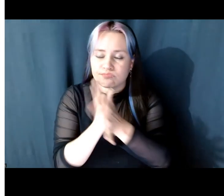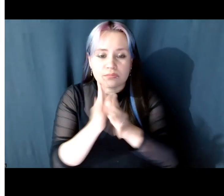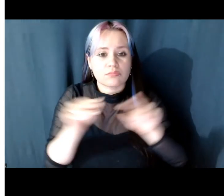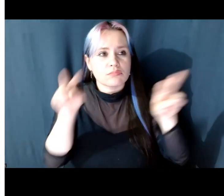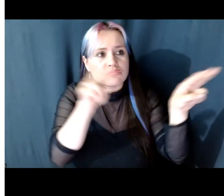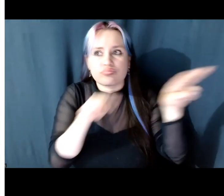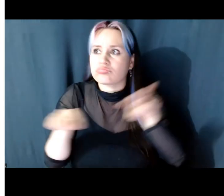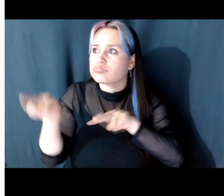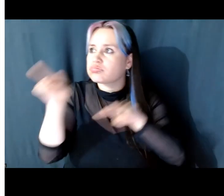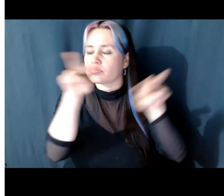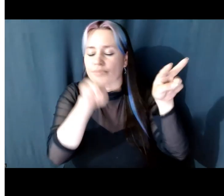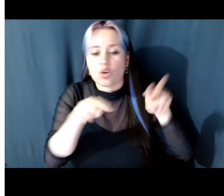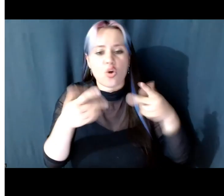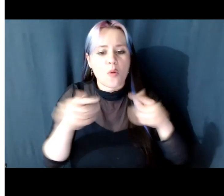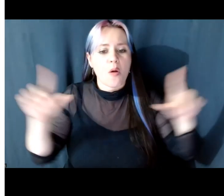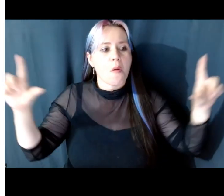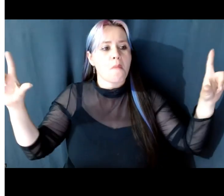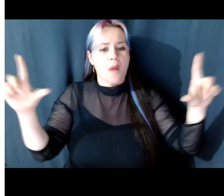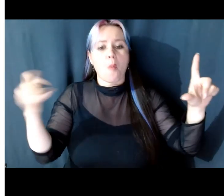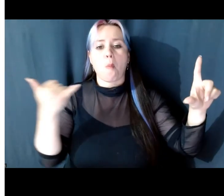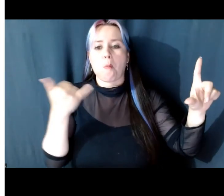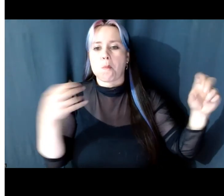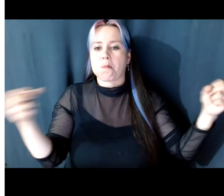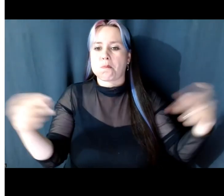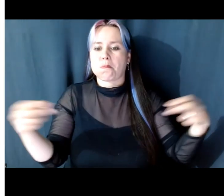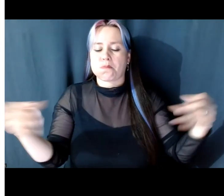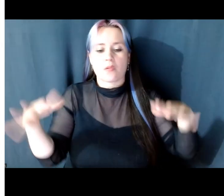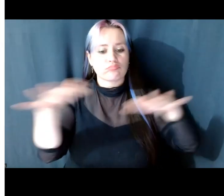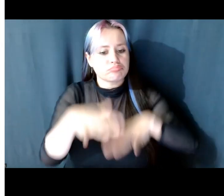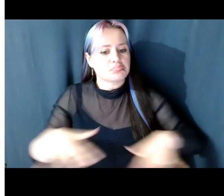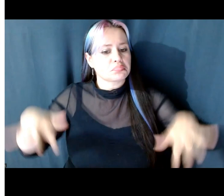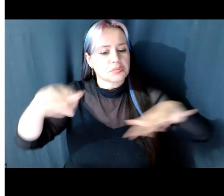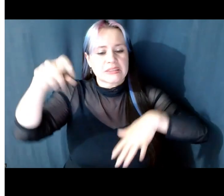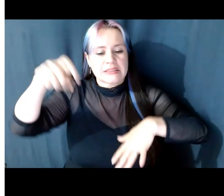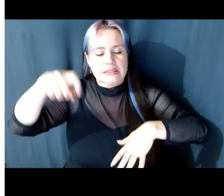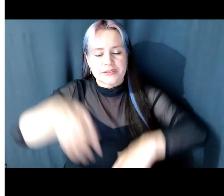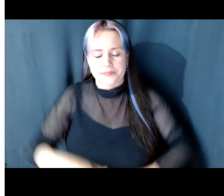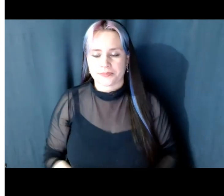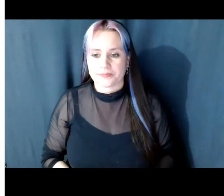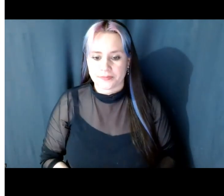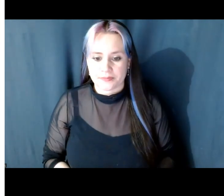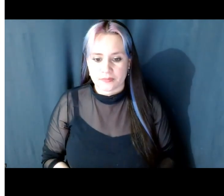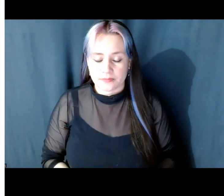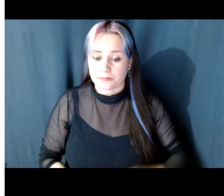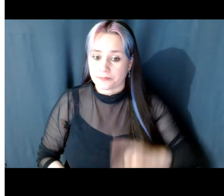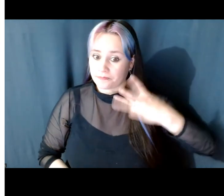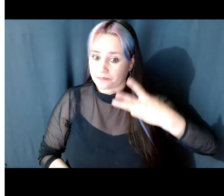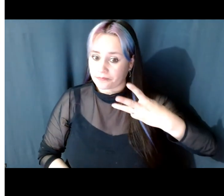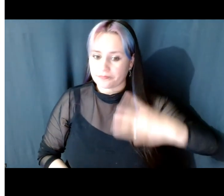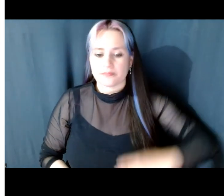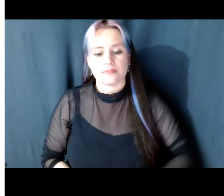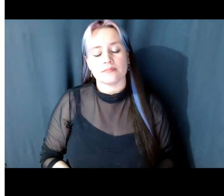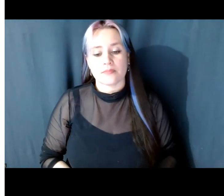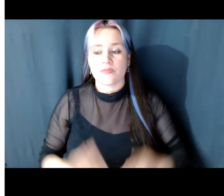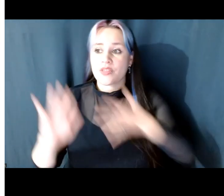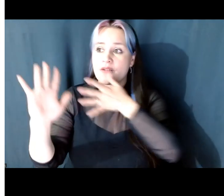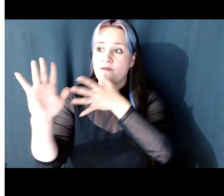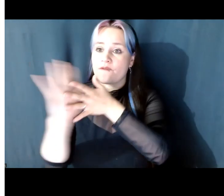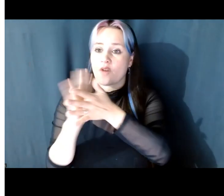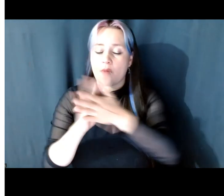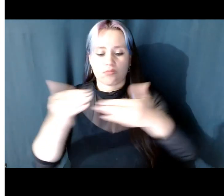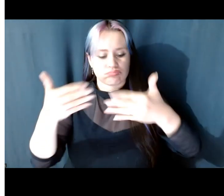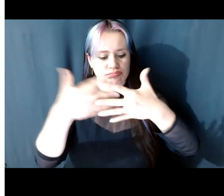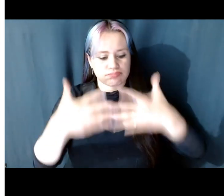Las barreras comunicativas las interpone la sociedad y esto genera que por desconocimiento se vulneren derechos de las personas con